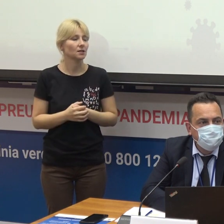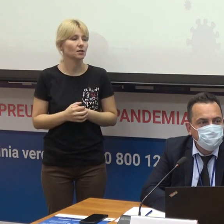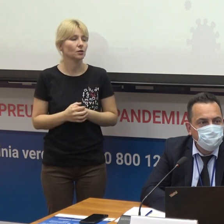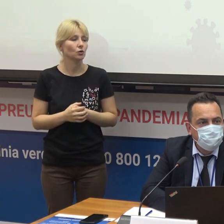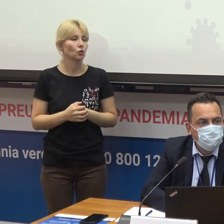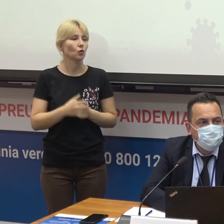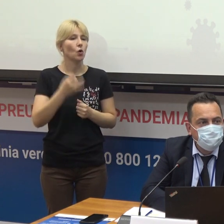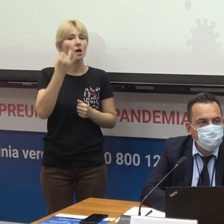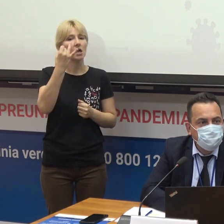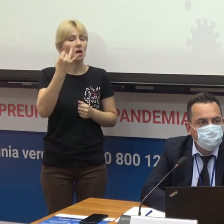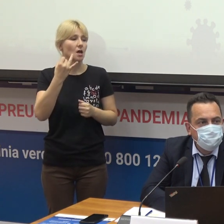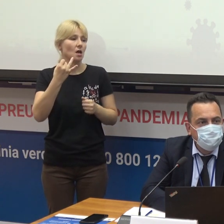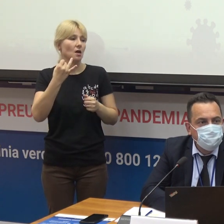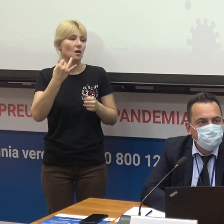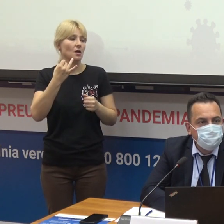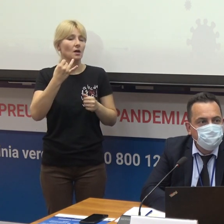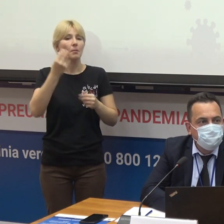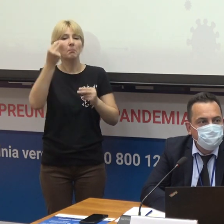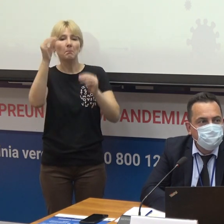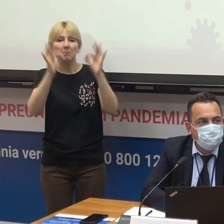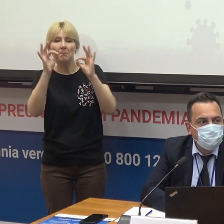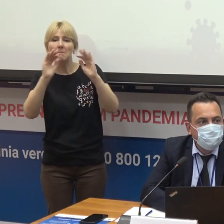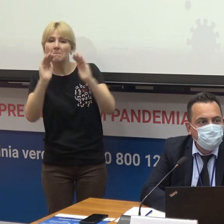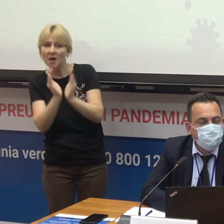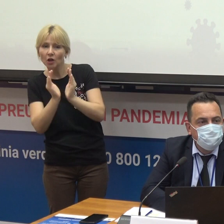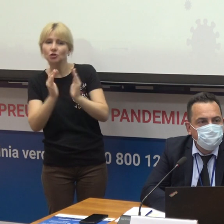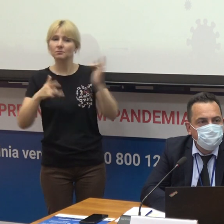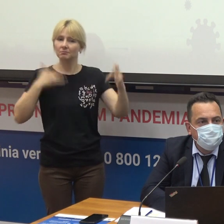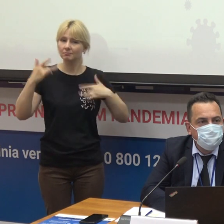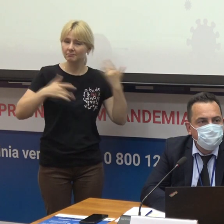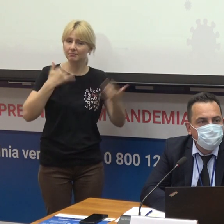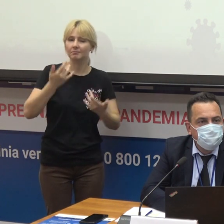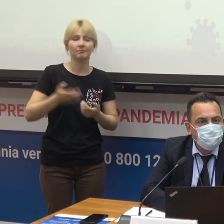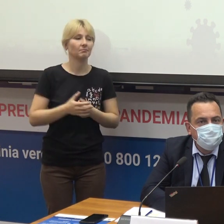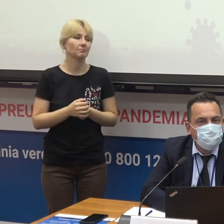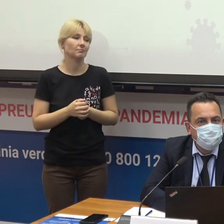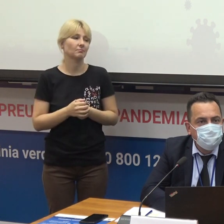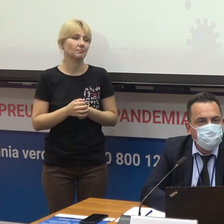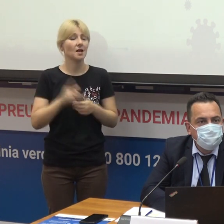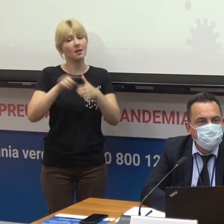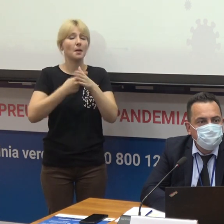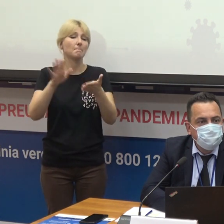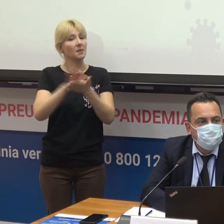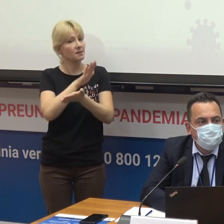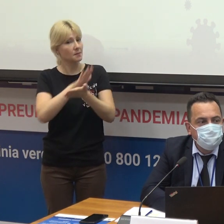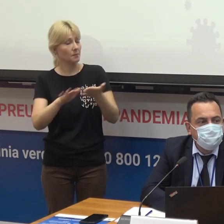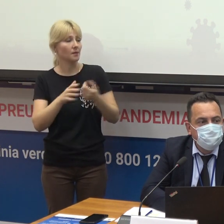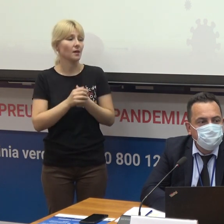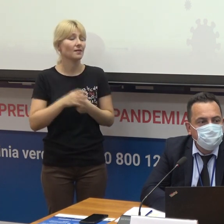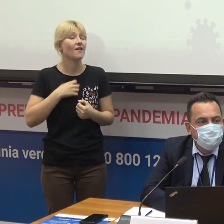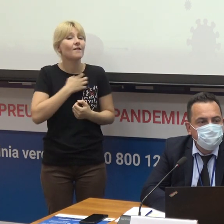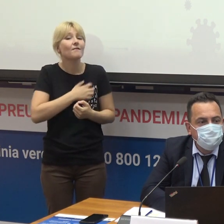intra sau cu o reducere a prețului sau gratuit. Cel mai important este că deja este